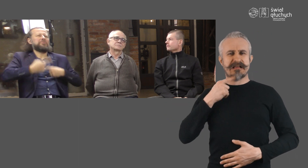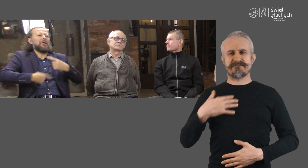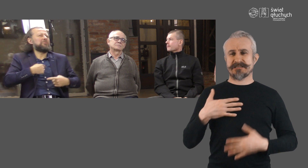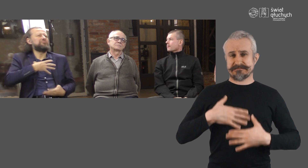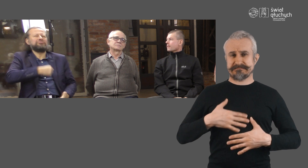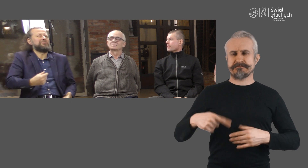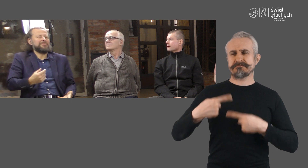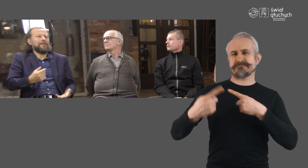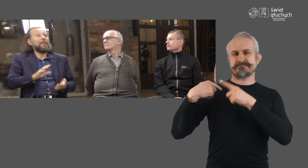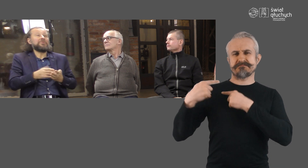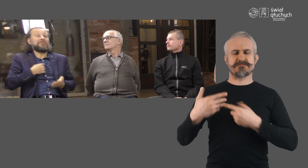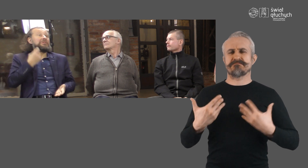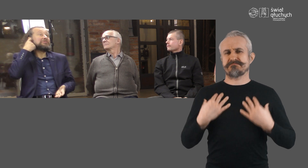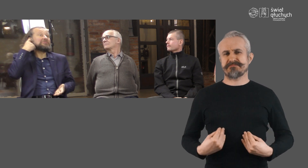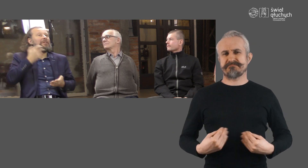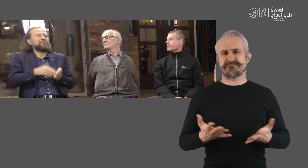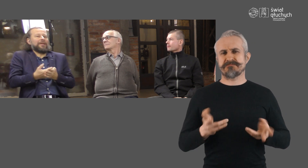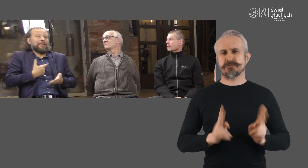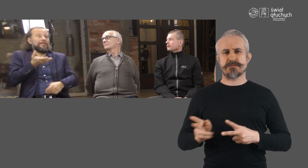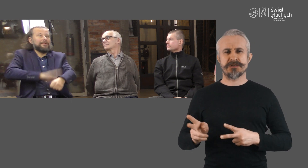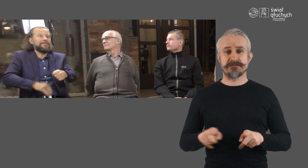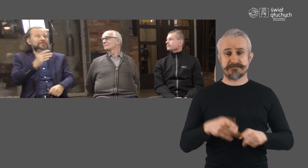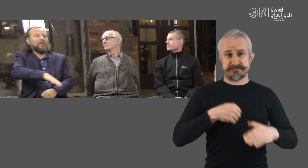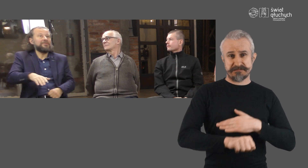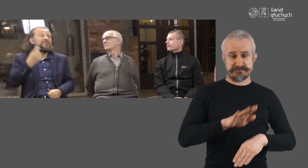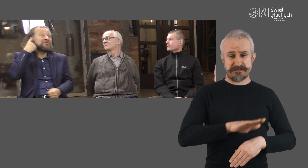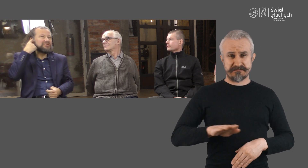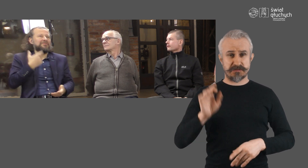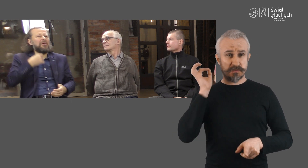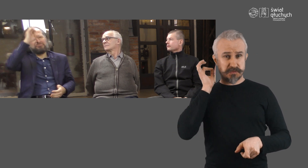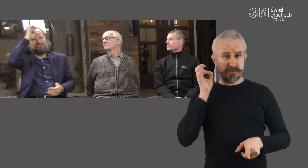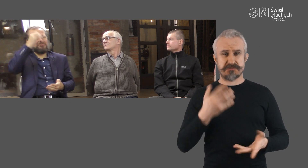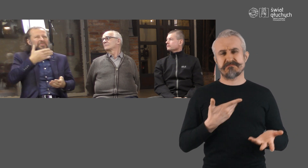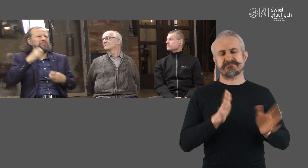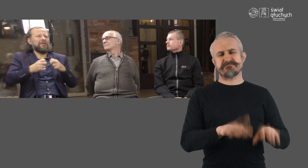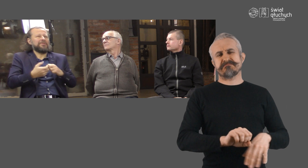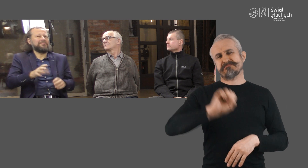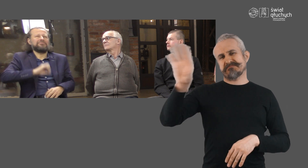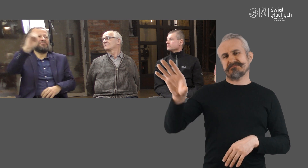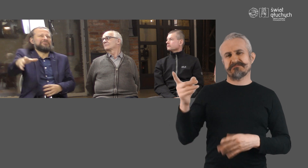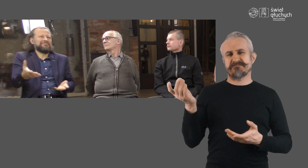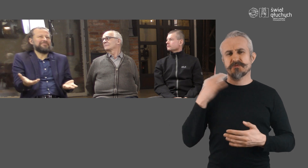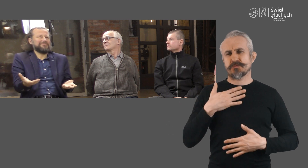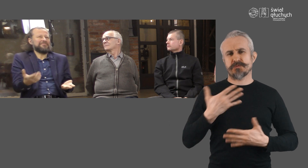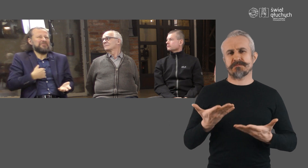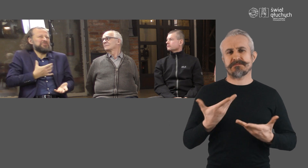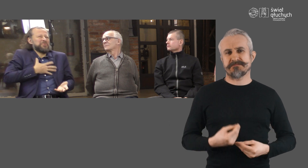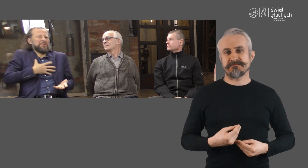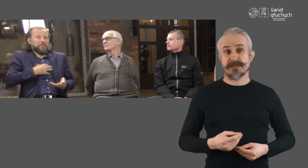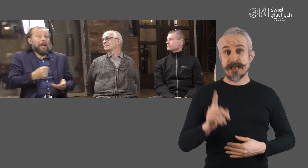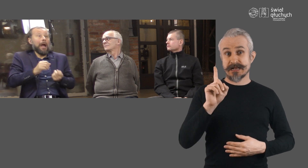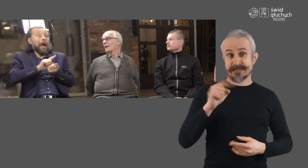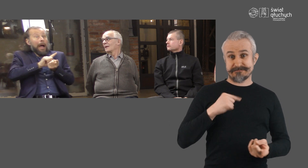że rzeczywiście tak jest. Ja jestem z pokolenia na pokolenie osobą głuchą. No, gdybym miał słyszące dzieci, to nie